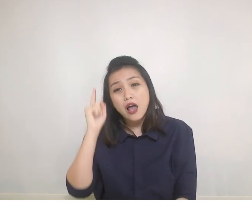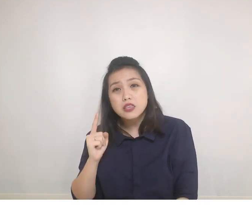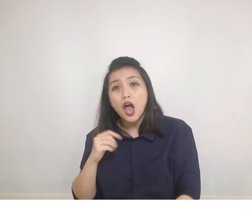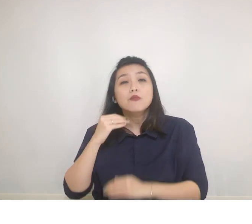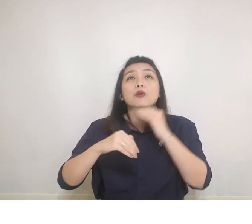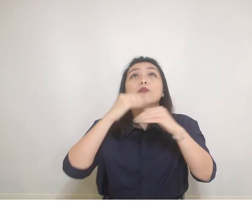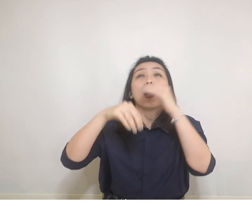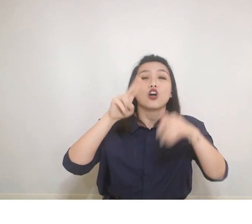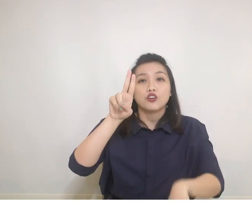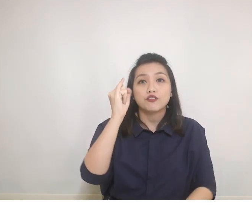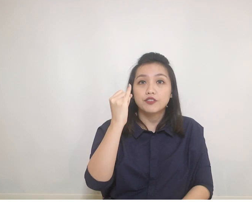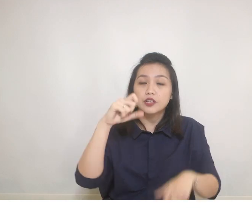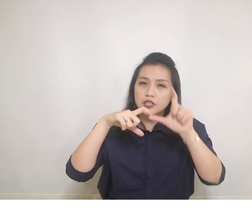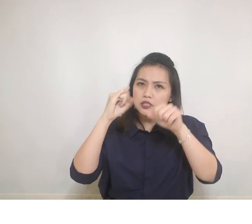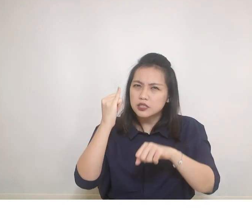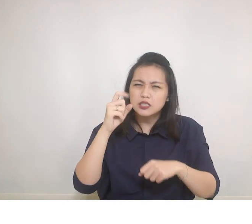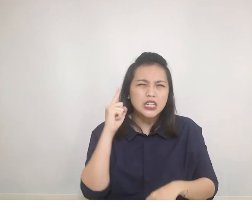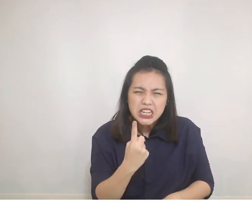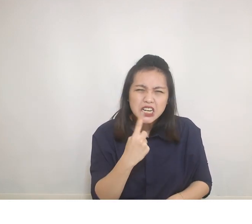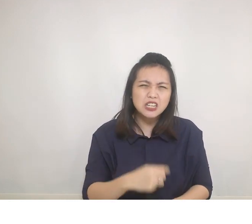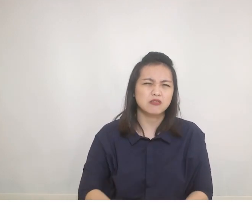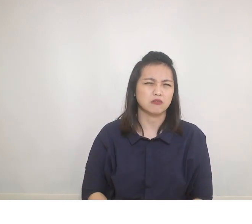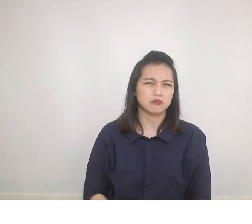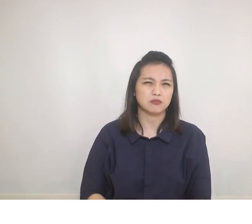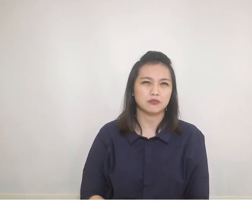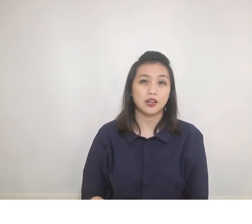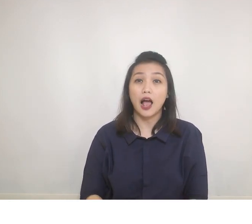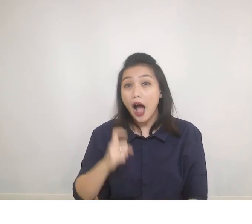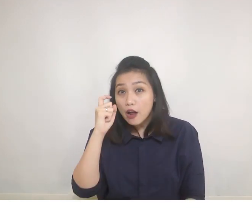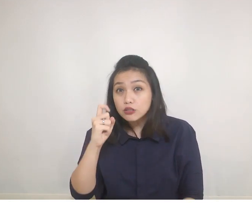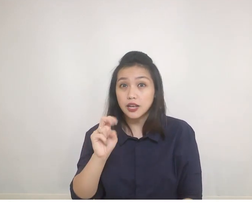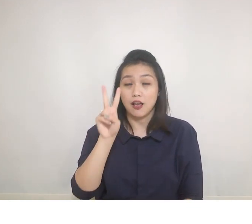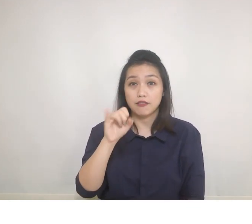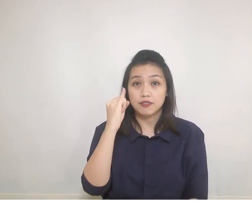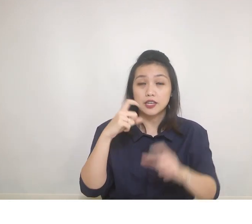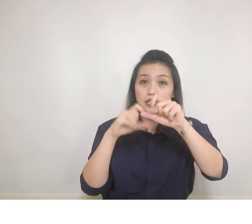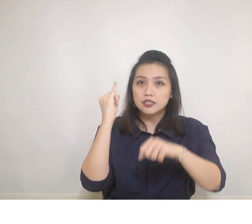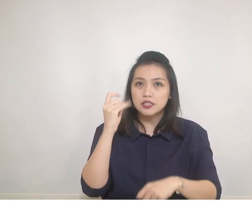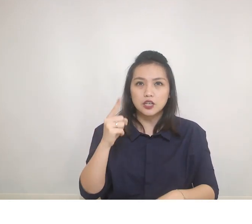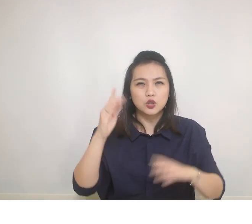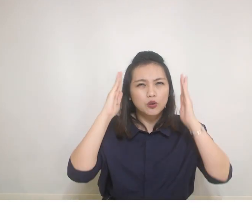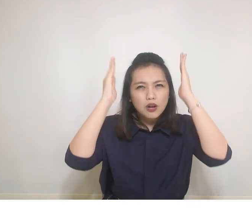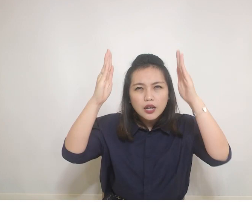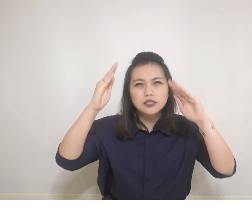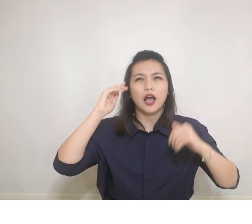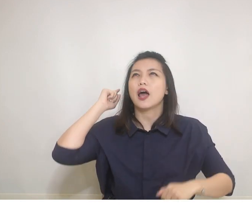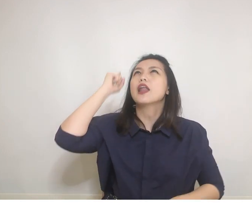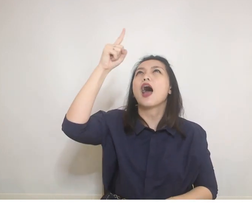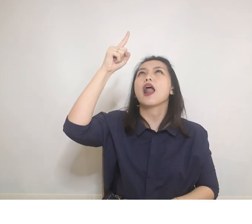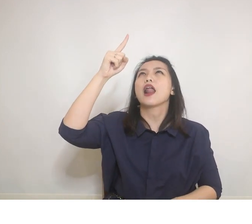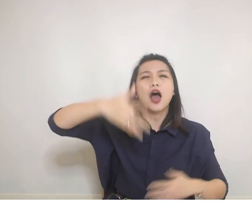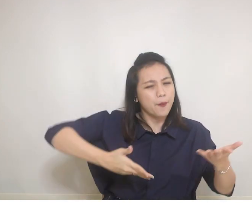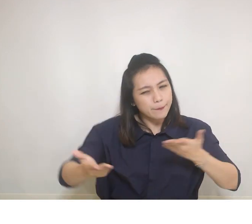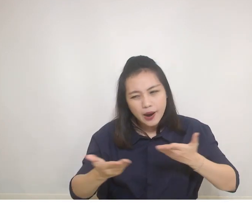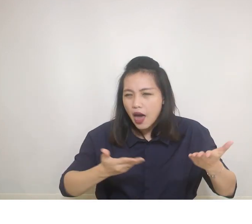perubahan. Itu yang membuat hati saya, wow, ini sangat-sangat luar biasa. Bagi saya seorang yang pengusaha yang juga memainkan logika, ini